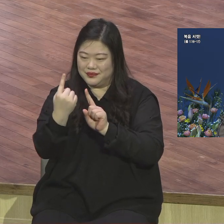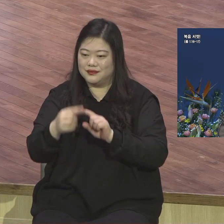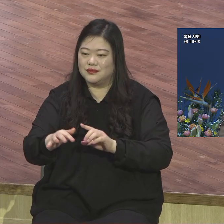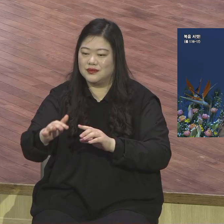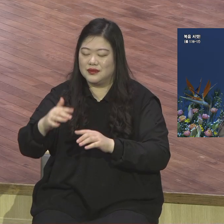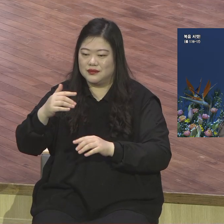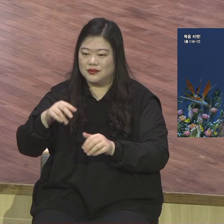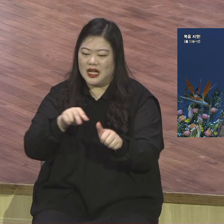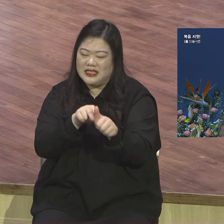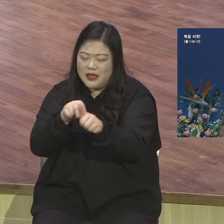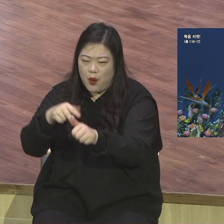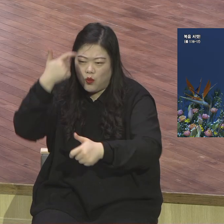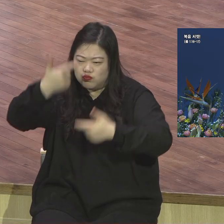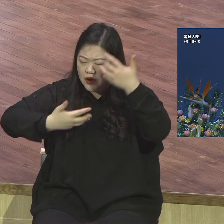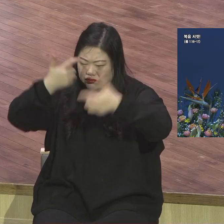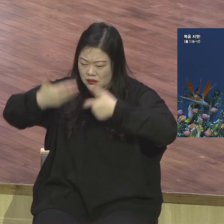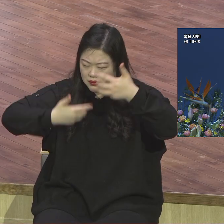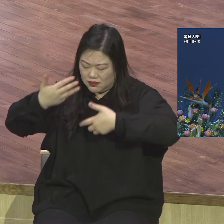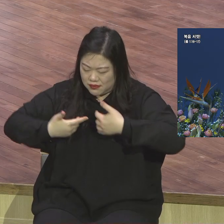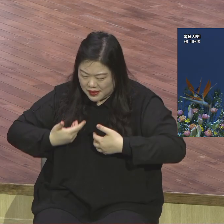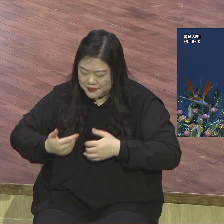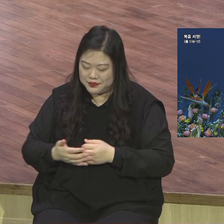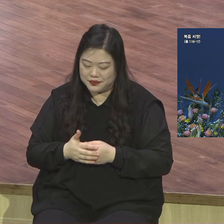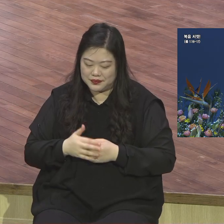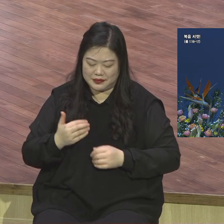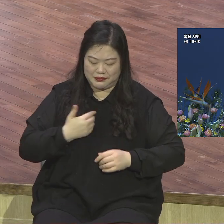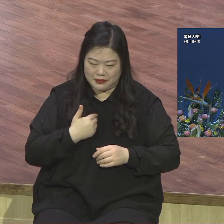그렇게 내세워서 점을 친다고,